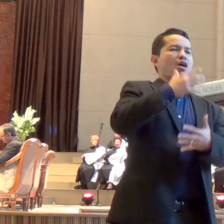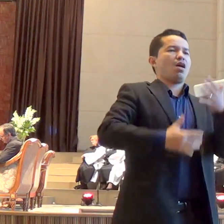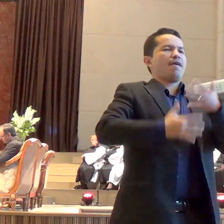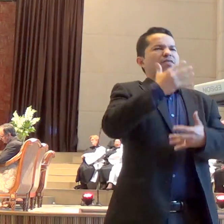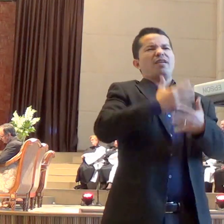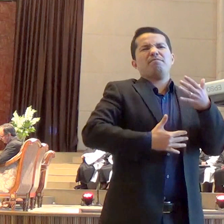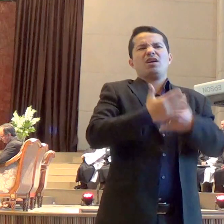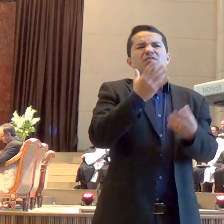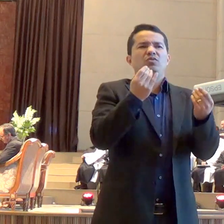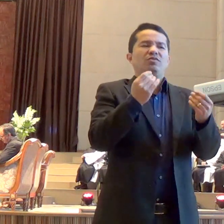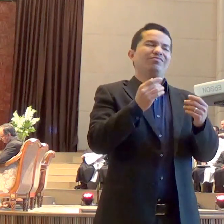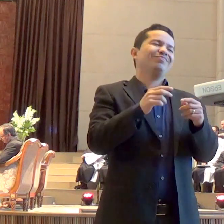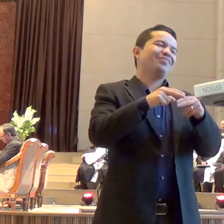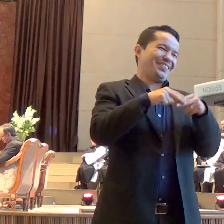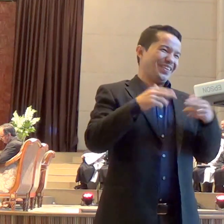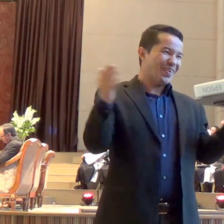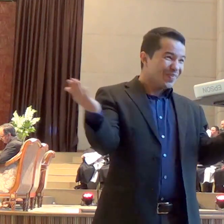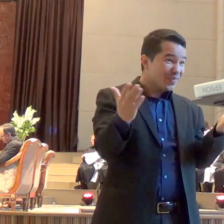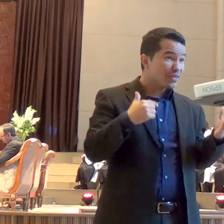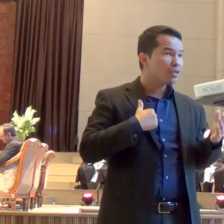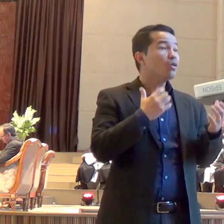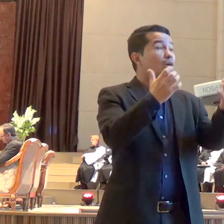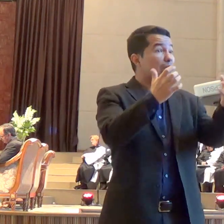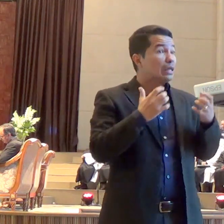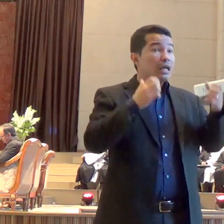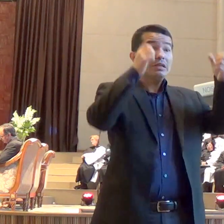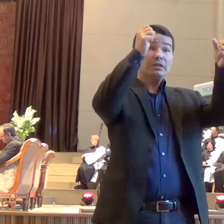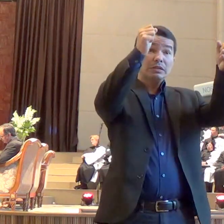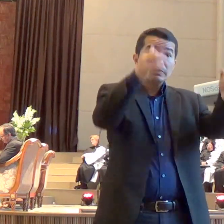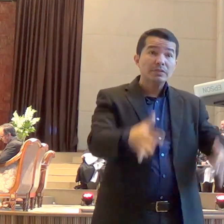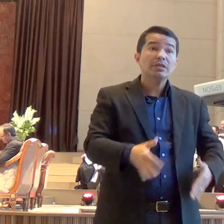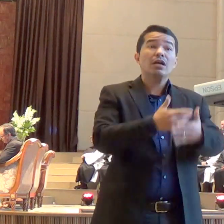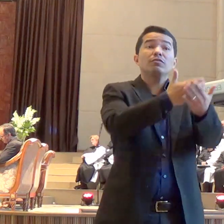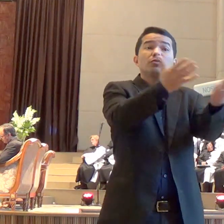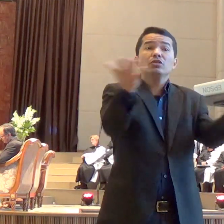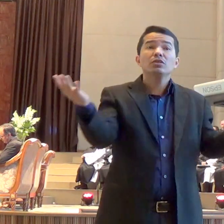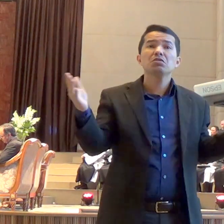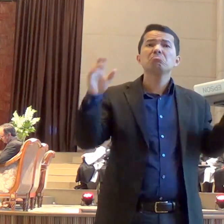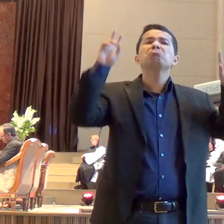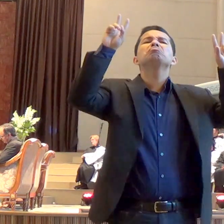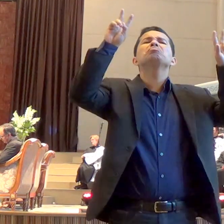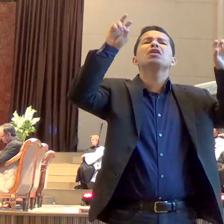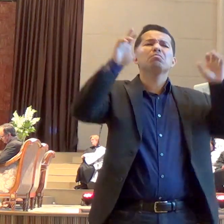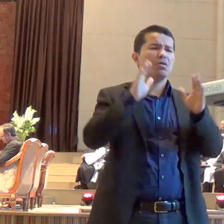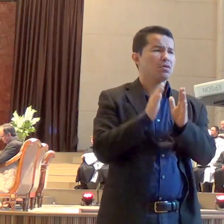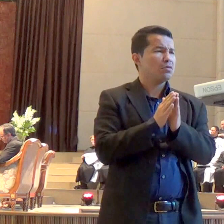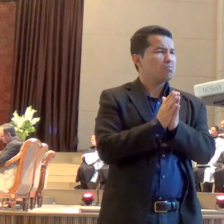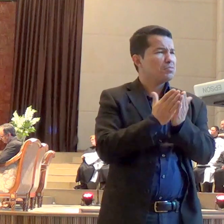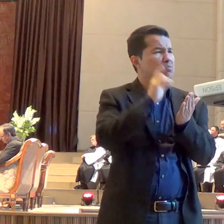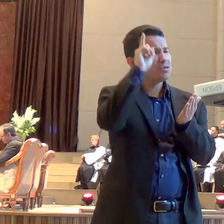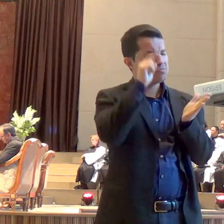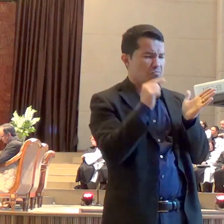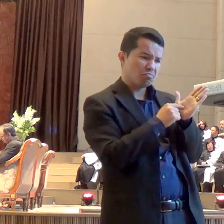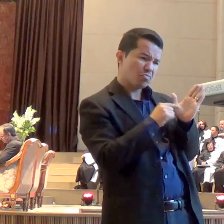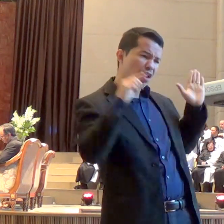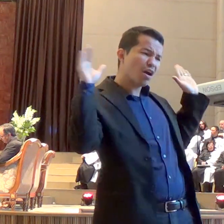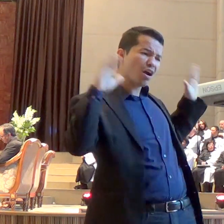isso, é importante a gente entender o que a Bíblia fala a respeito disso. No texto que a gente está estudando, que é